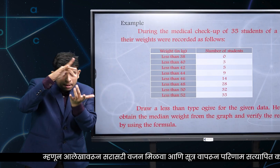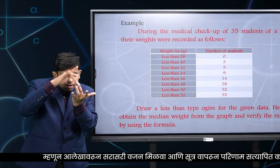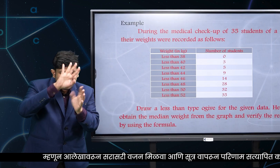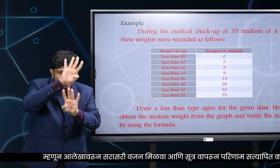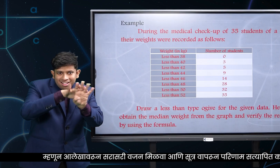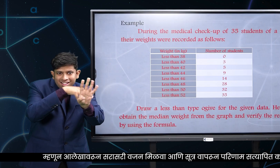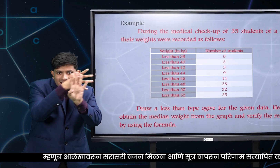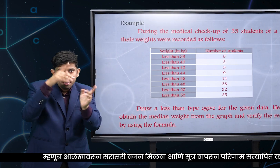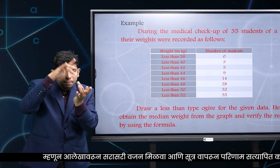सत्यापित करा.